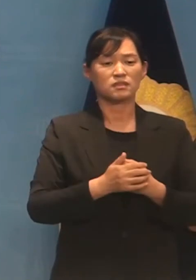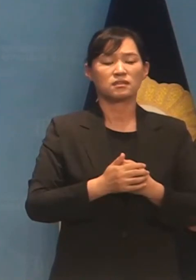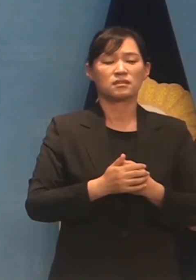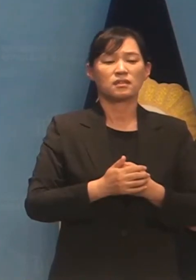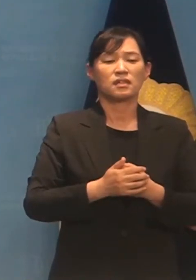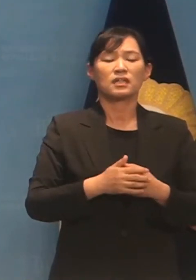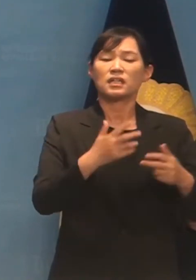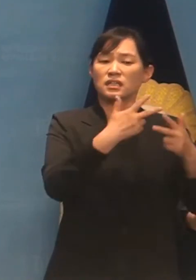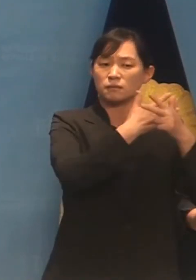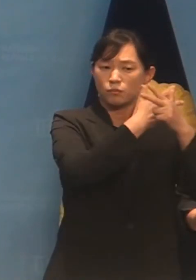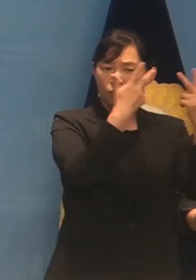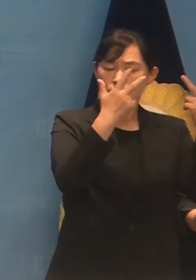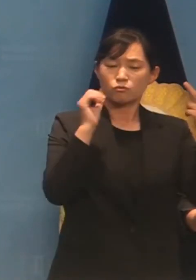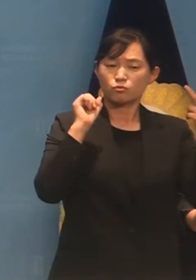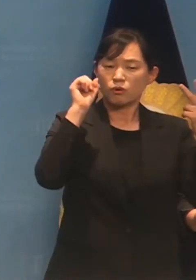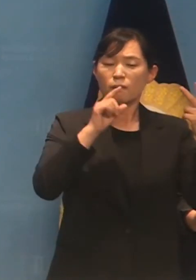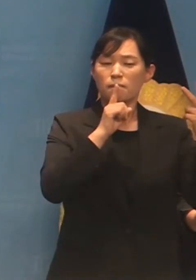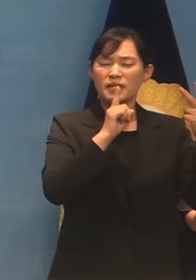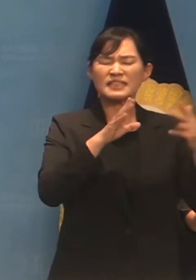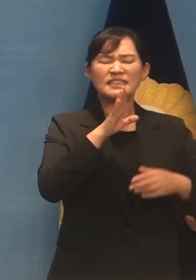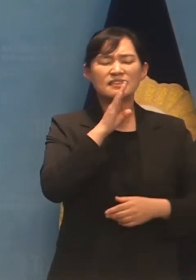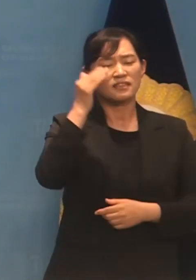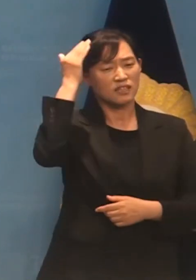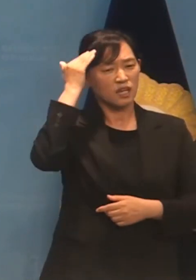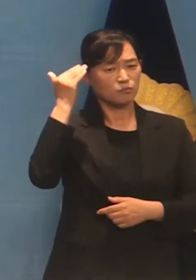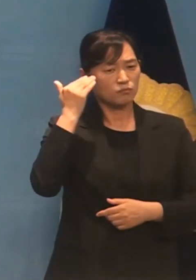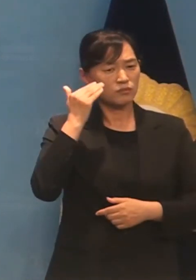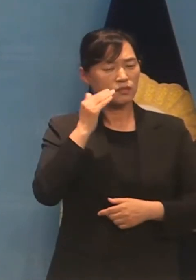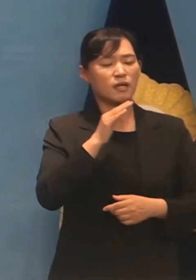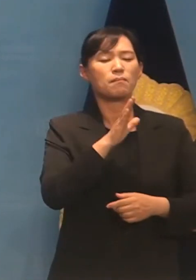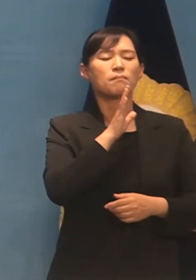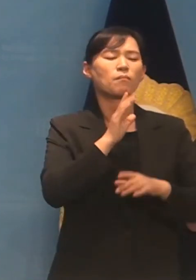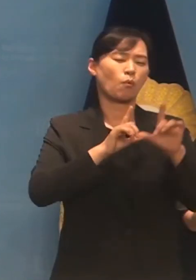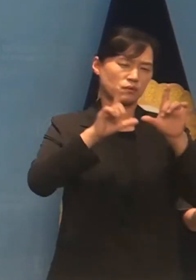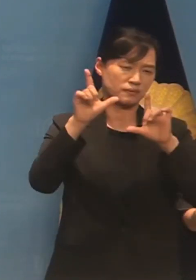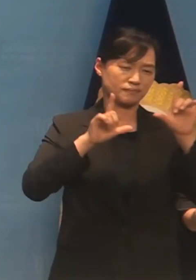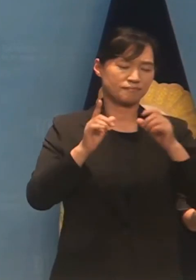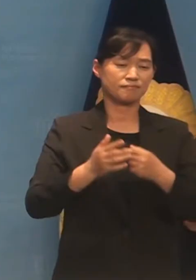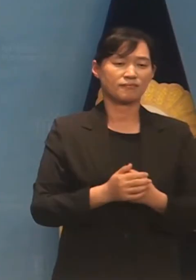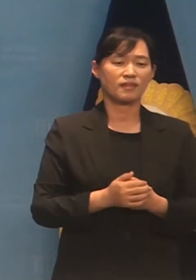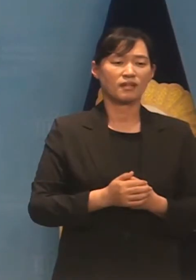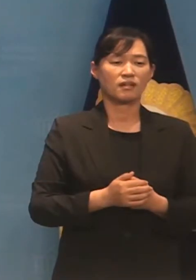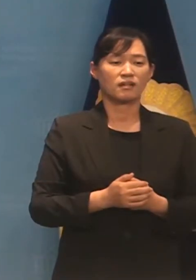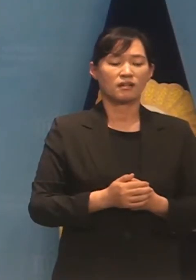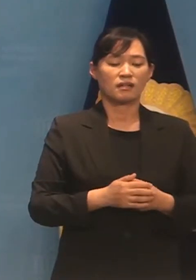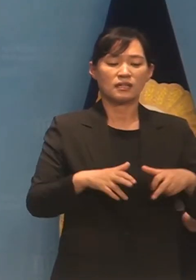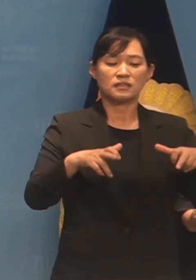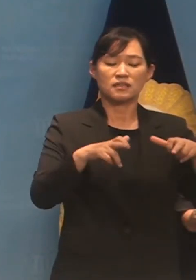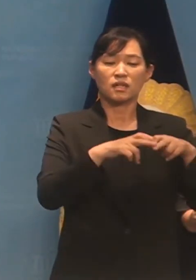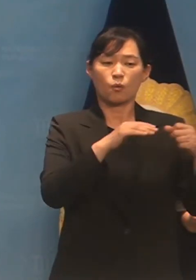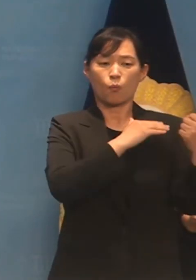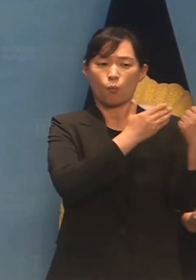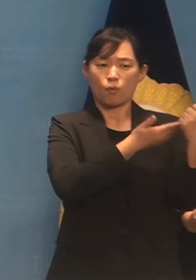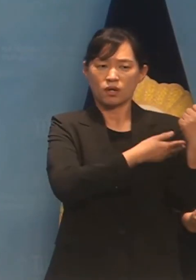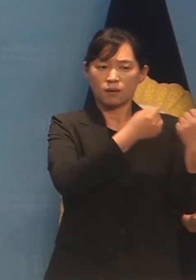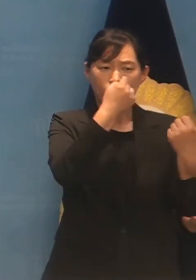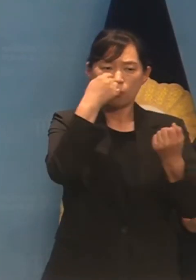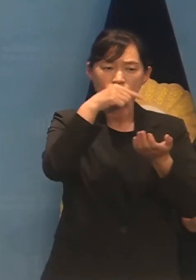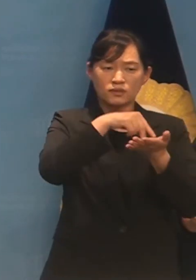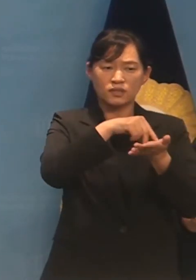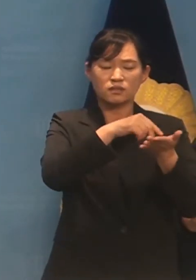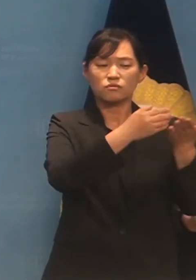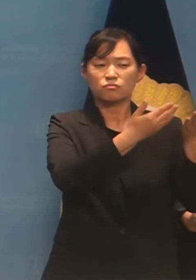대선 후보가 제시하는 진짜 대한민국의 청사진입니다. 체계적 장애인 권리 보장